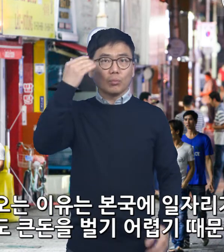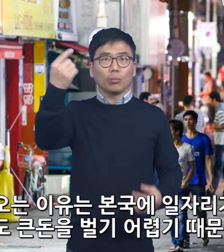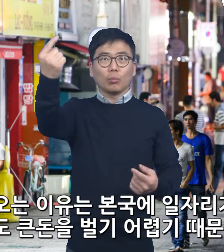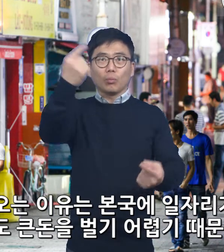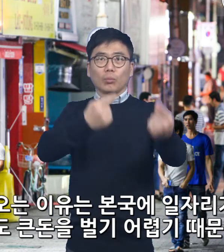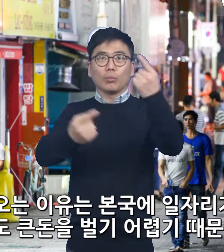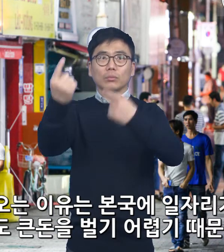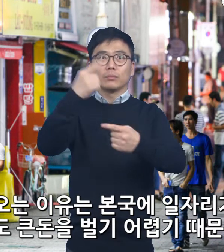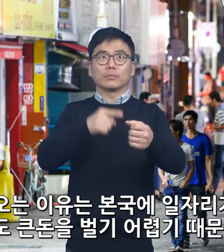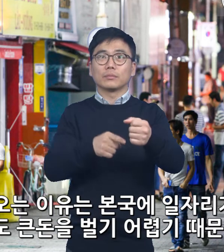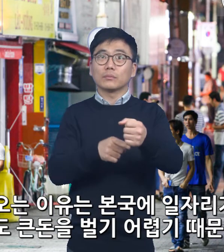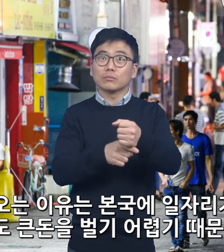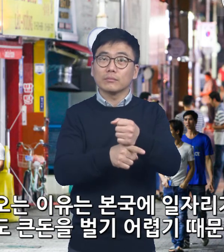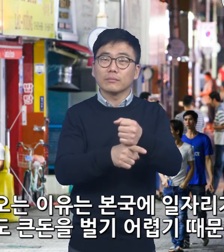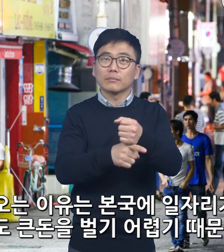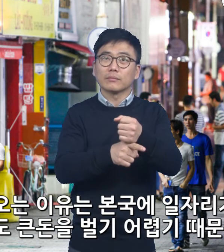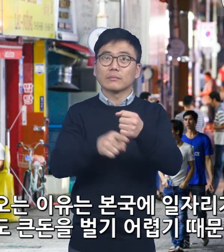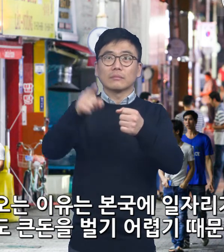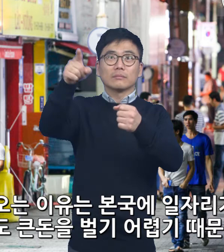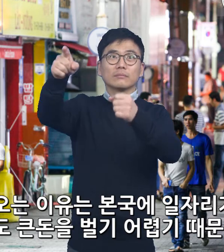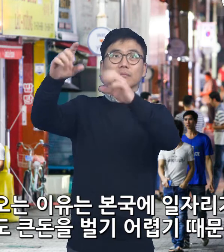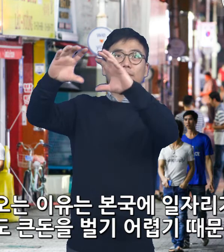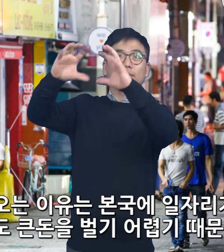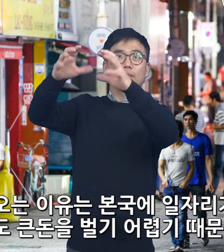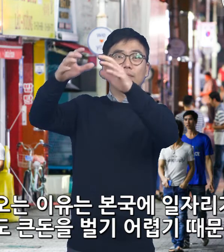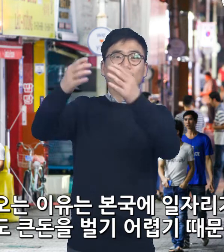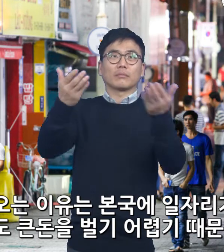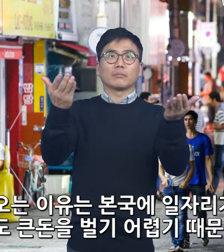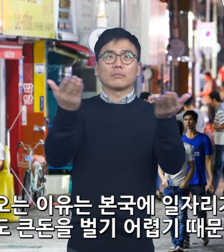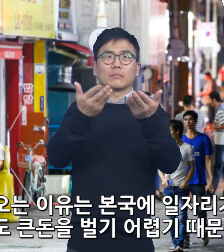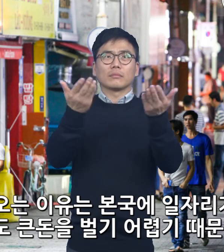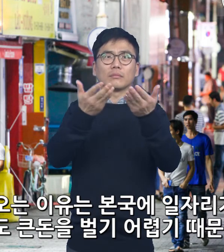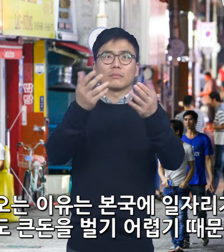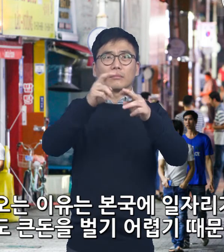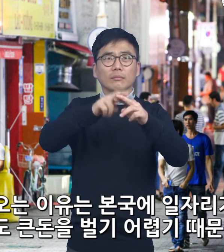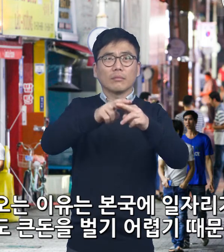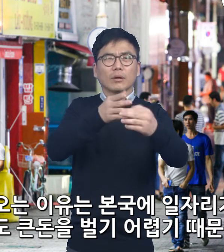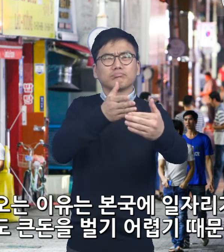이들이 오는 이유는 본국에 일자리가 없거나